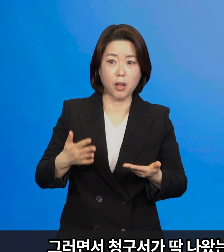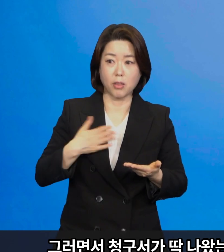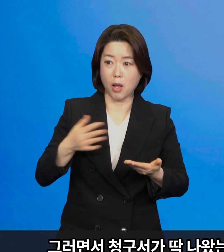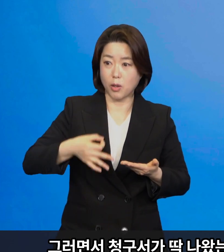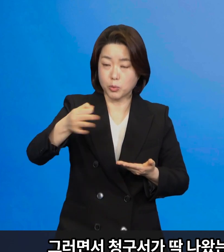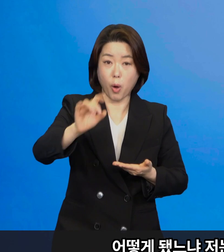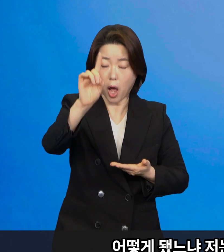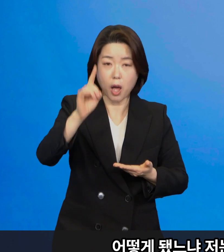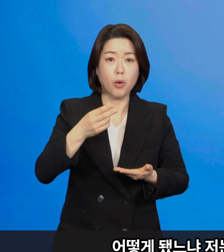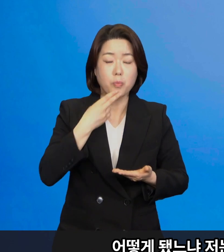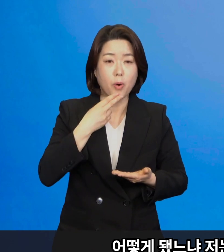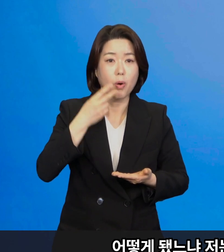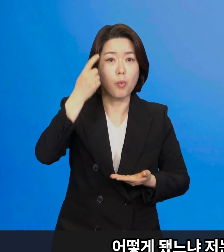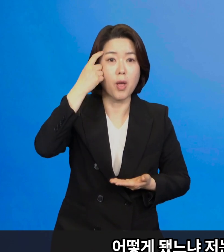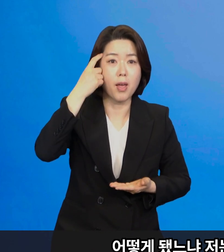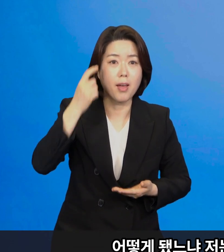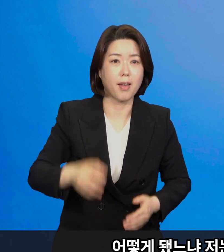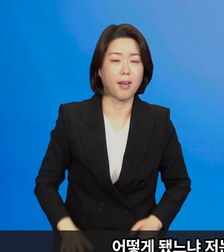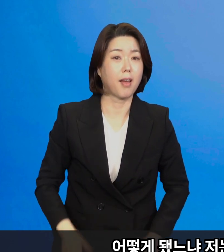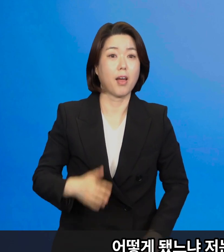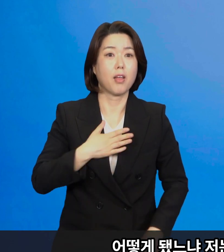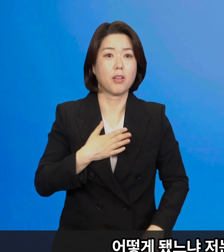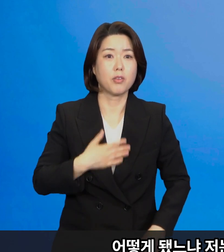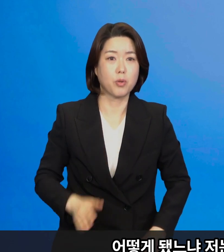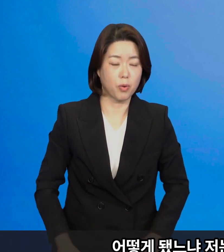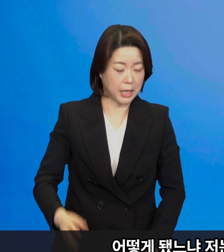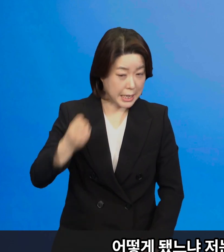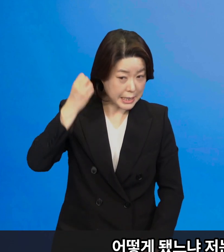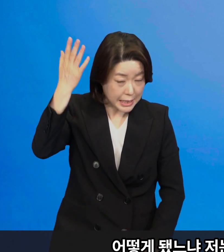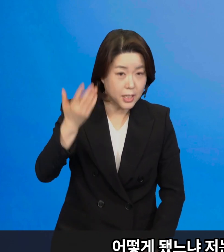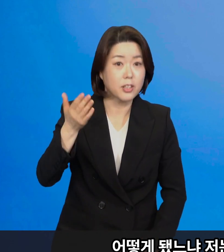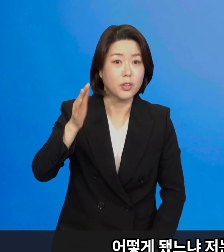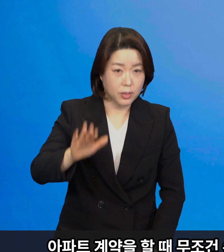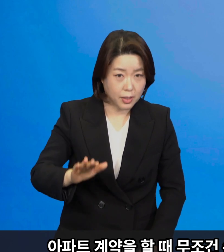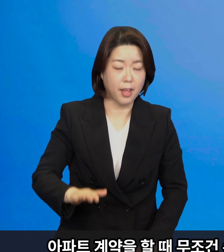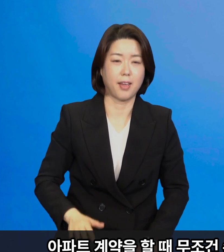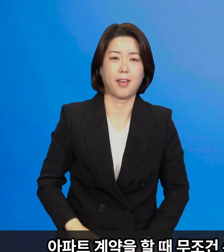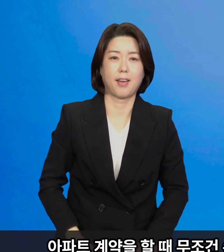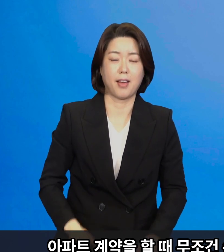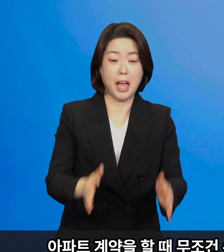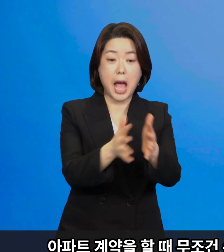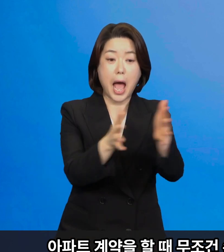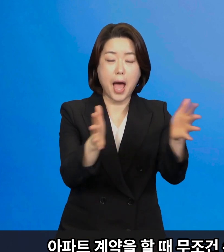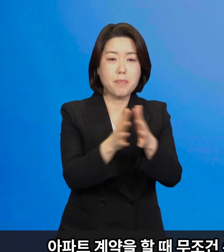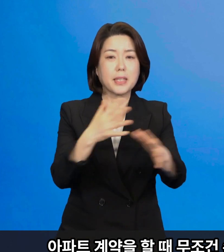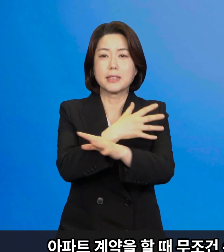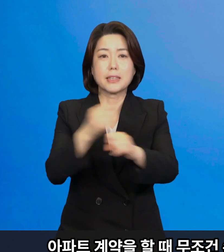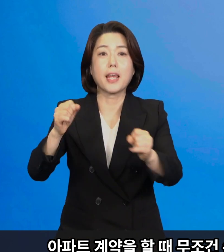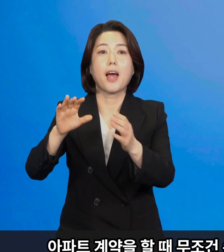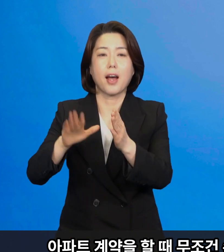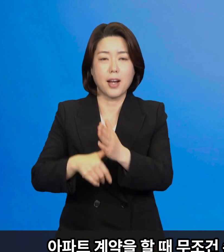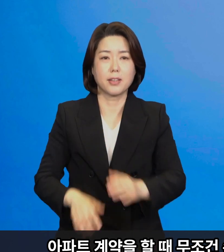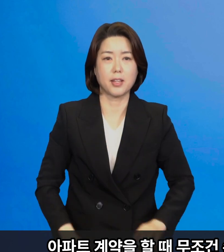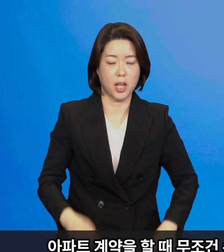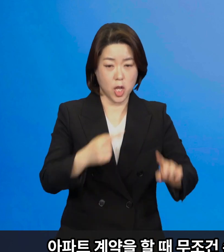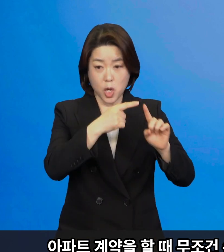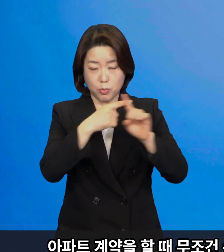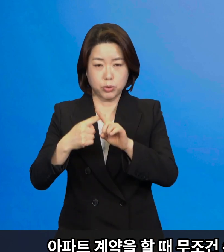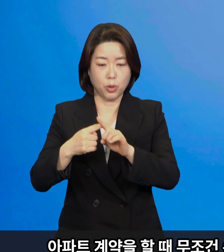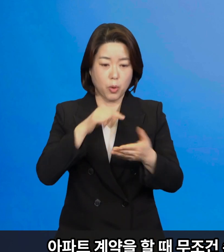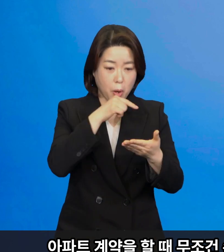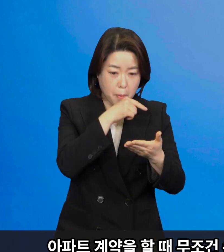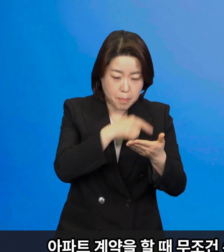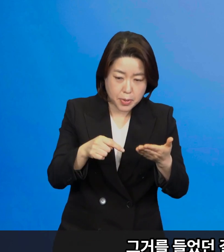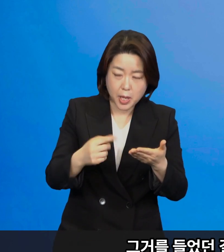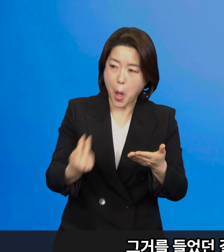됐어요. 어떻게 됐느냐? 저는 잊고 있었는데 아파트 계약을 할 때 무조건 손해보험을 들게 돼